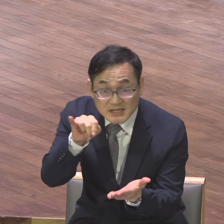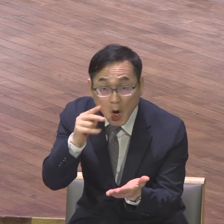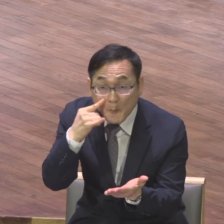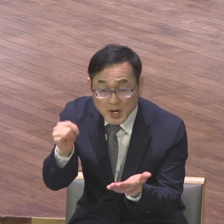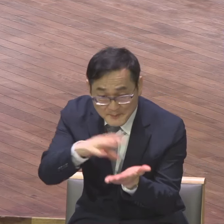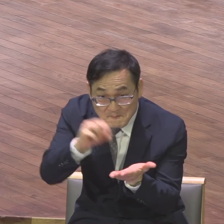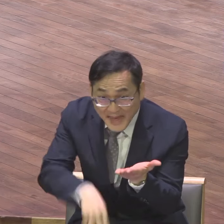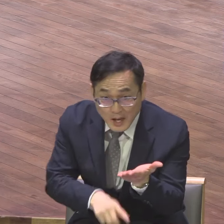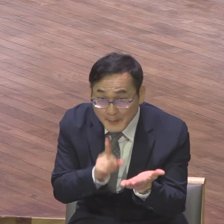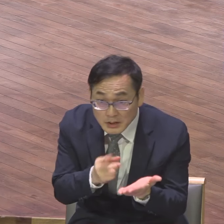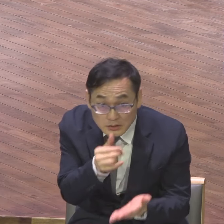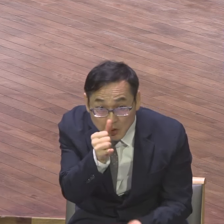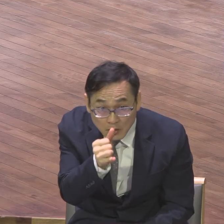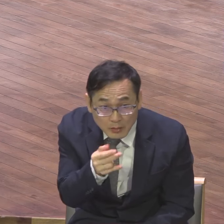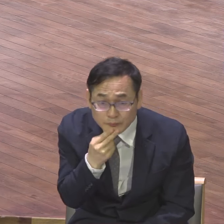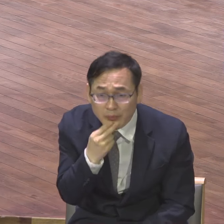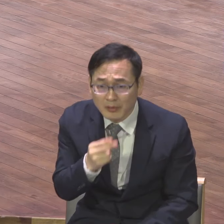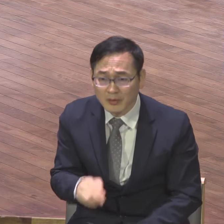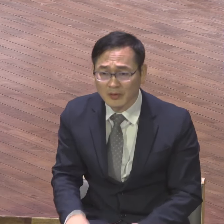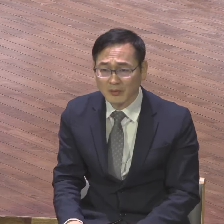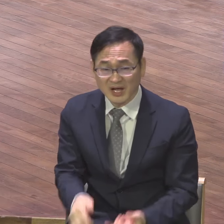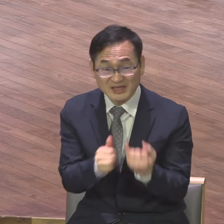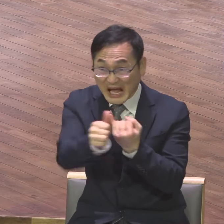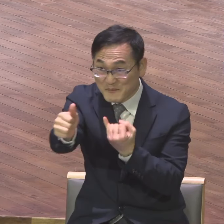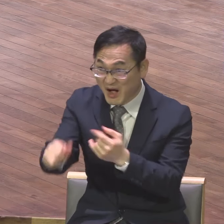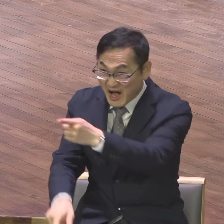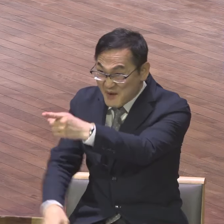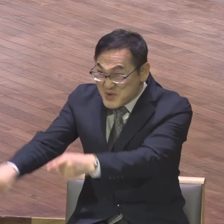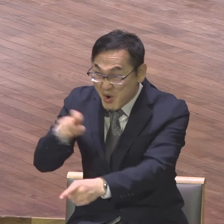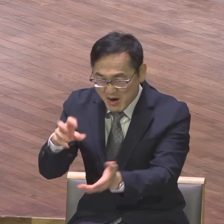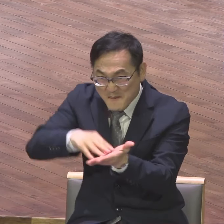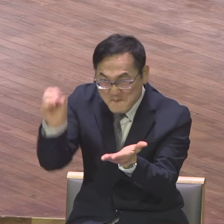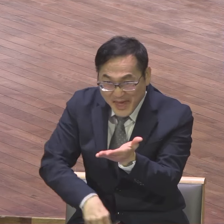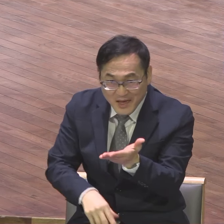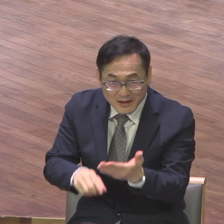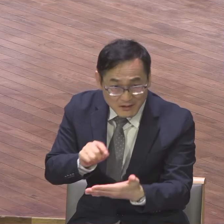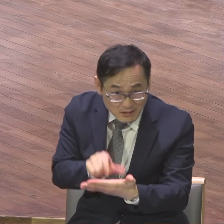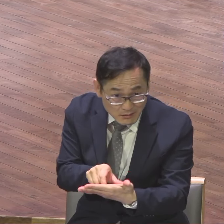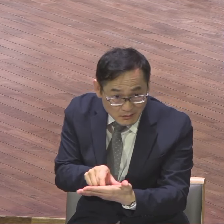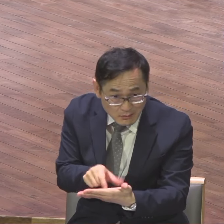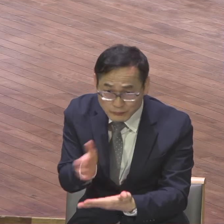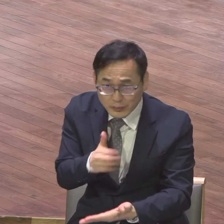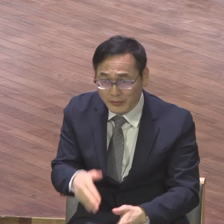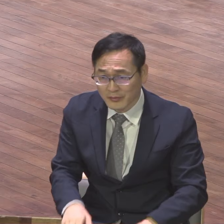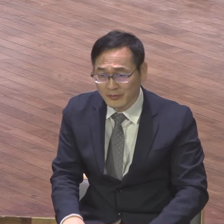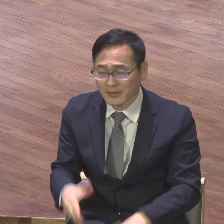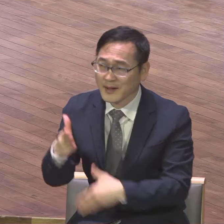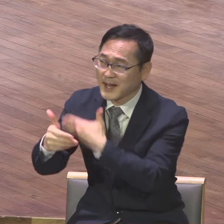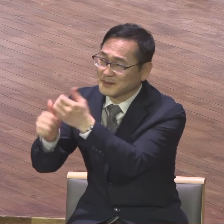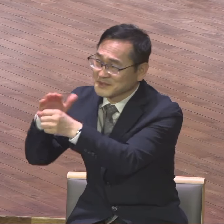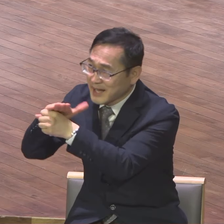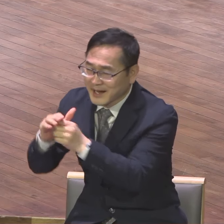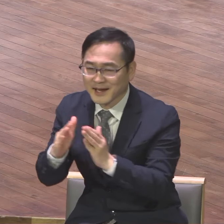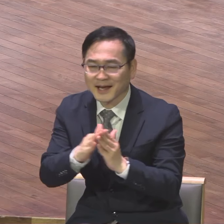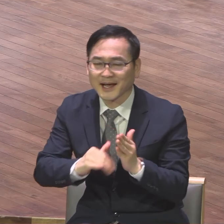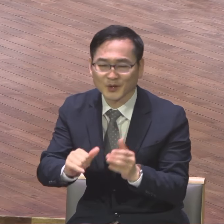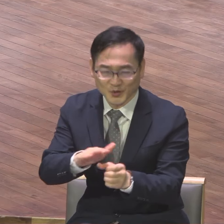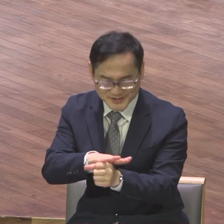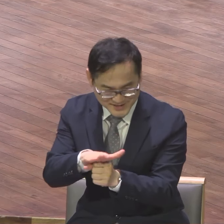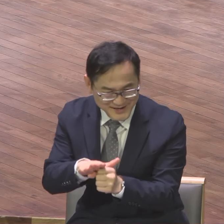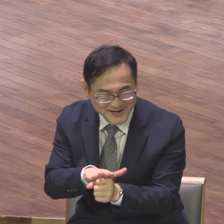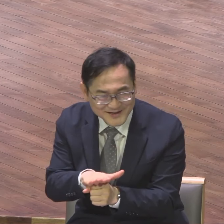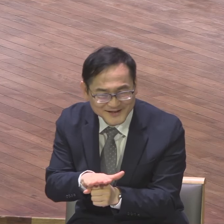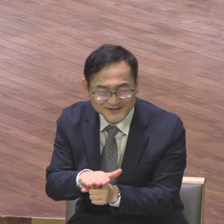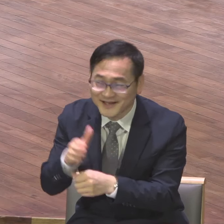남편 빼고 안 나와 있다니까. 꼴통 아들 빼고가 없어요. 하나님 사랑, 가족 사랑.